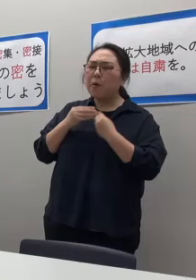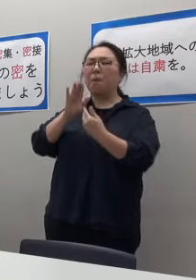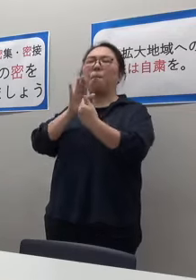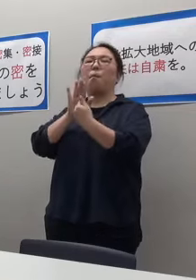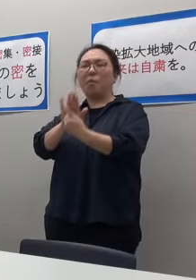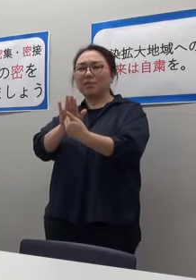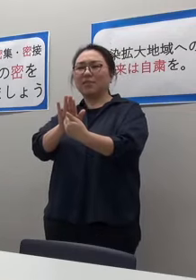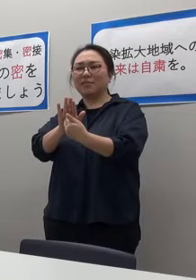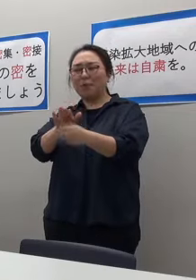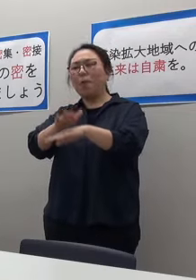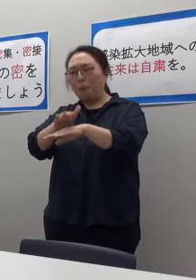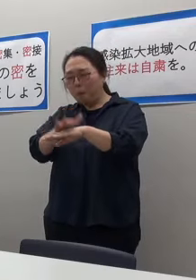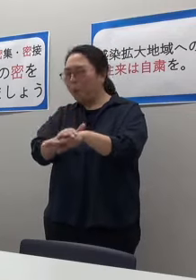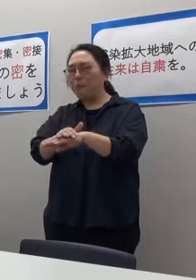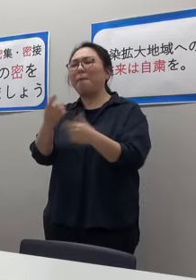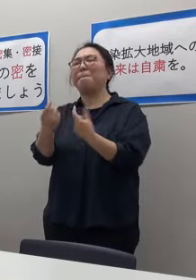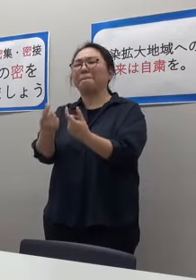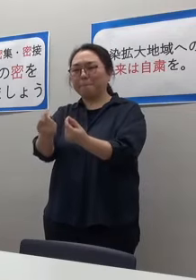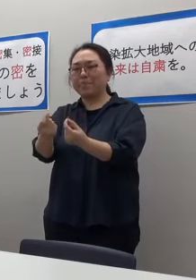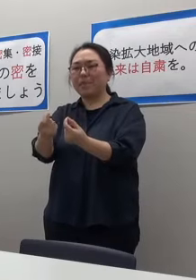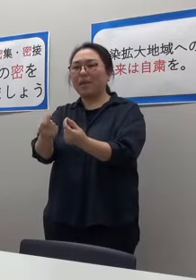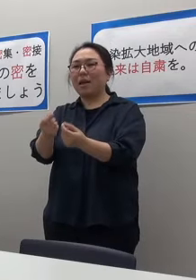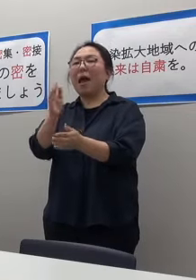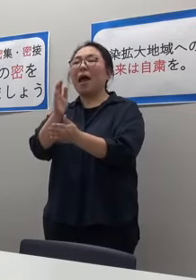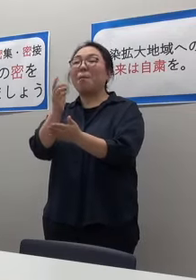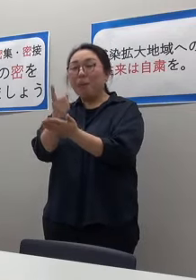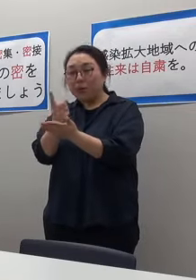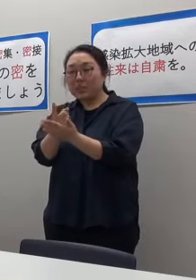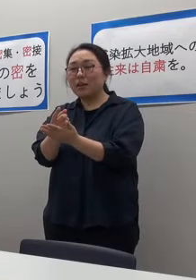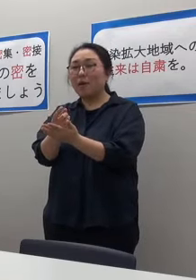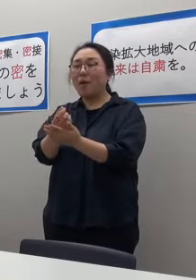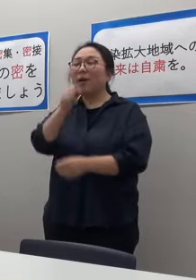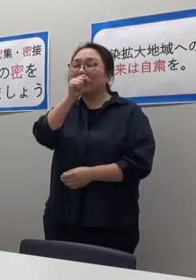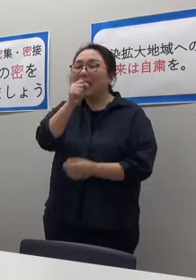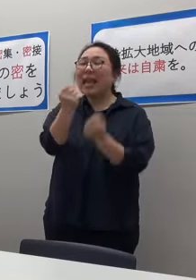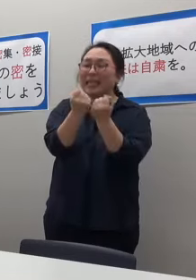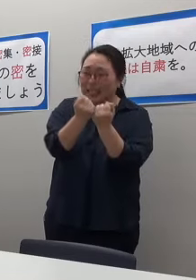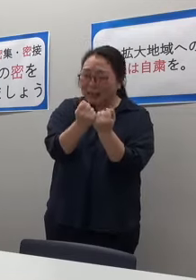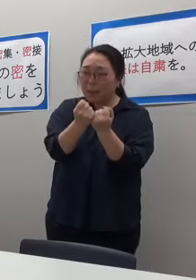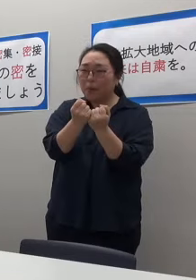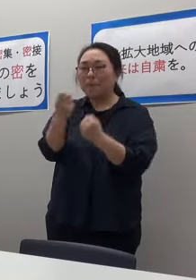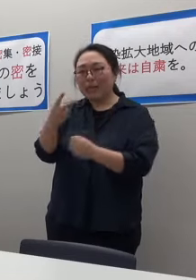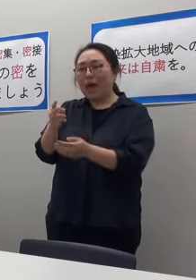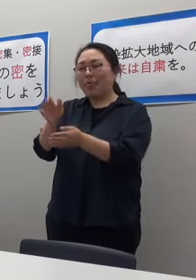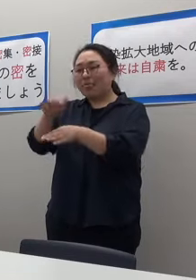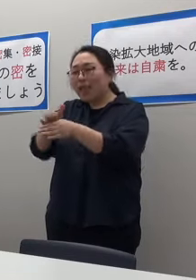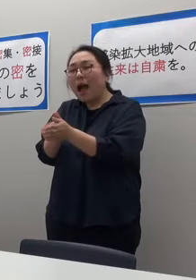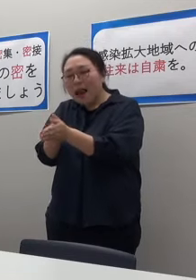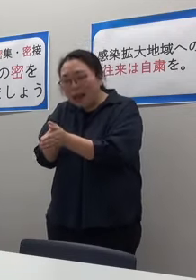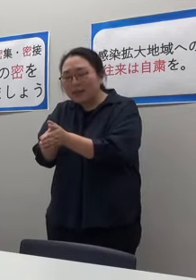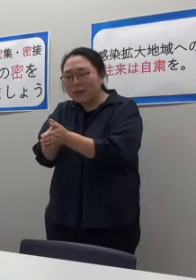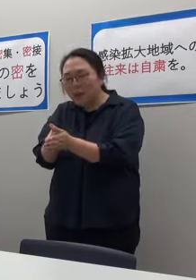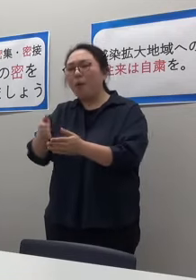ありません。改めて咳エチケット、こまめな手洗いの徹底をお願いいたします。